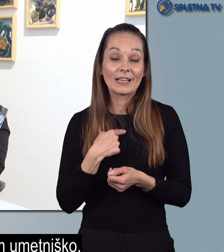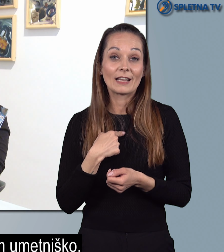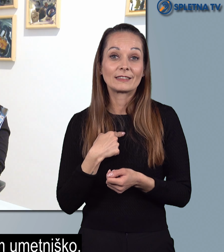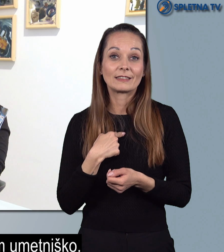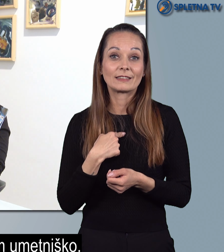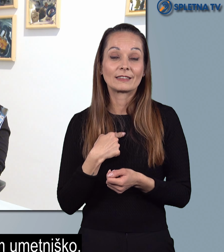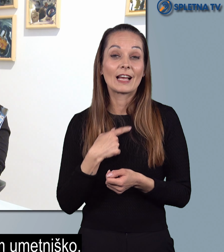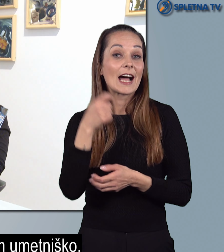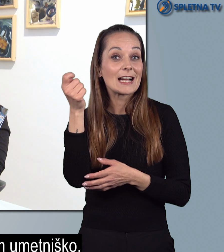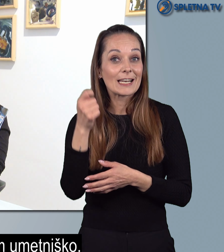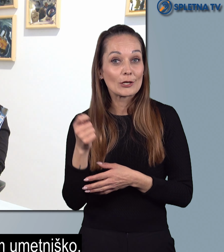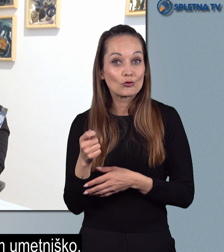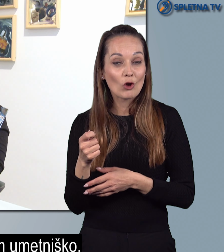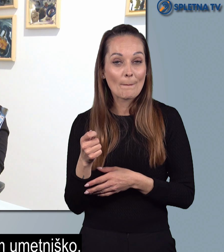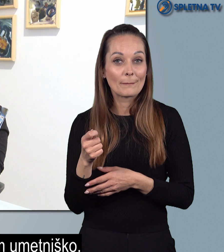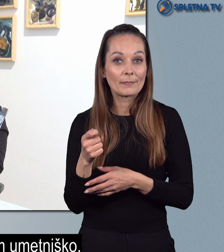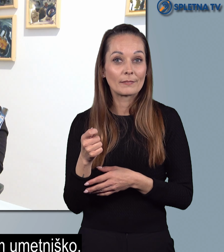Jaz pa rišem